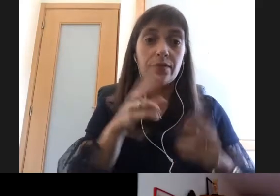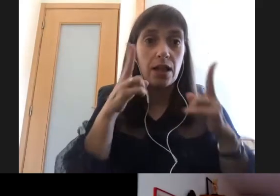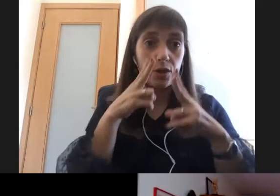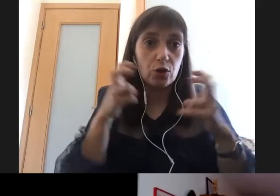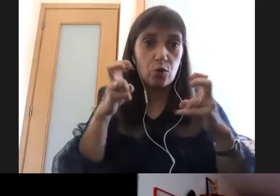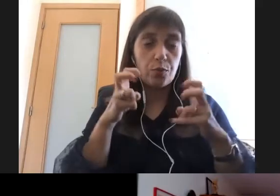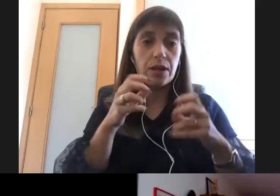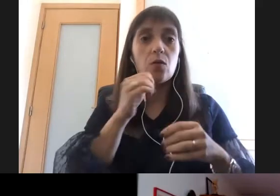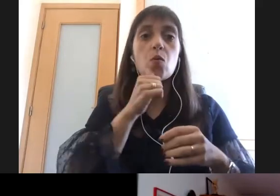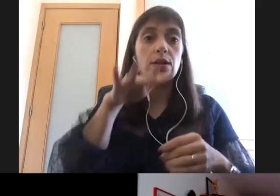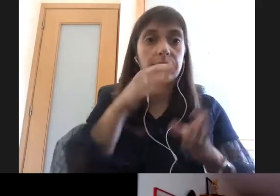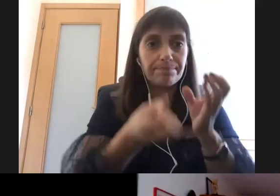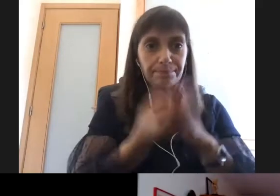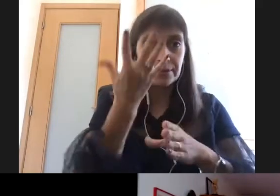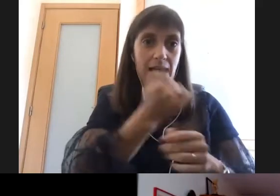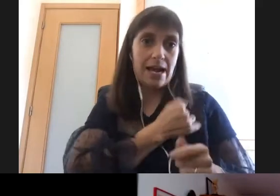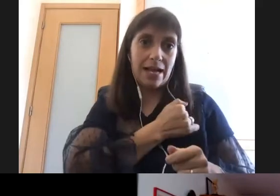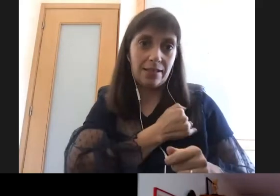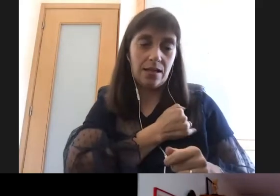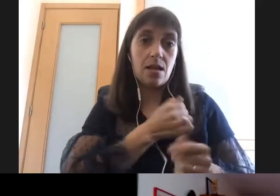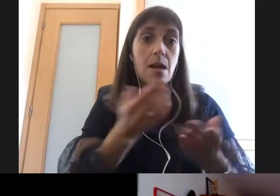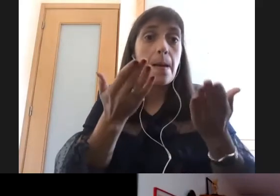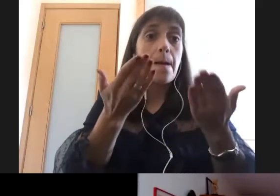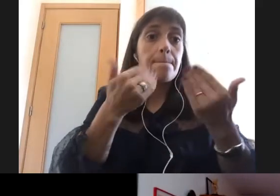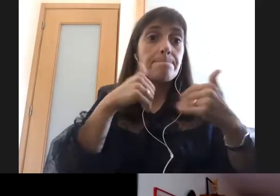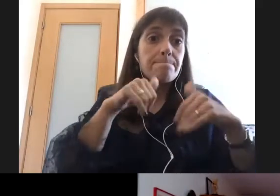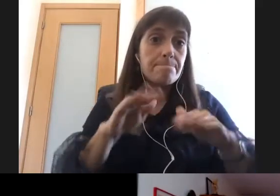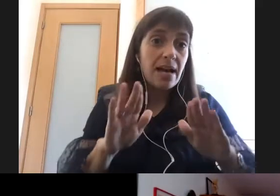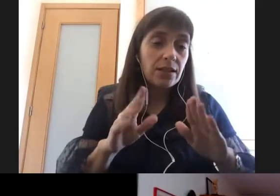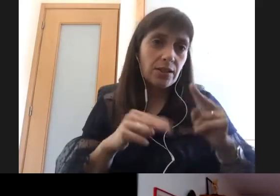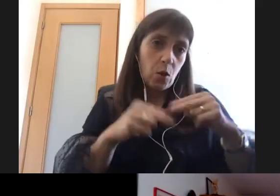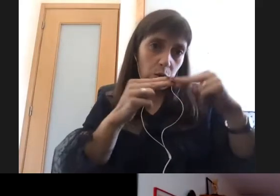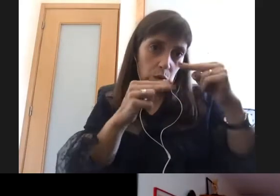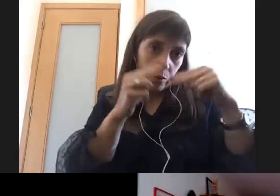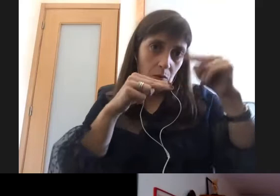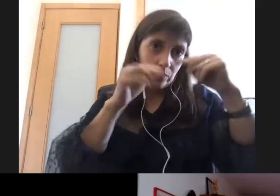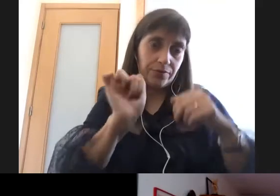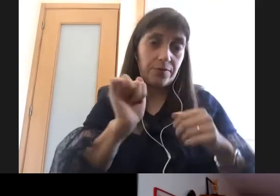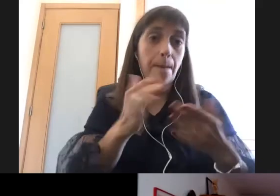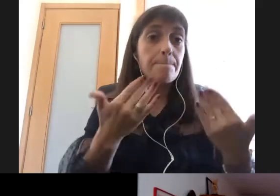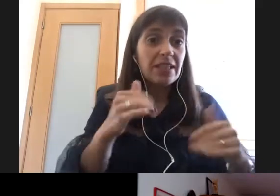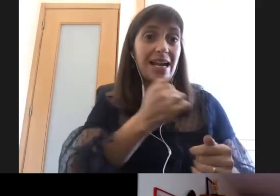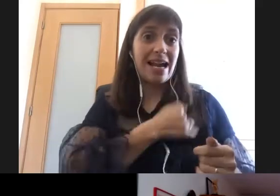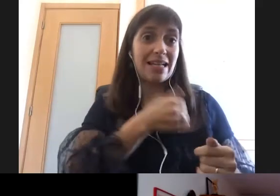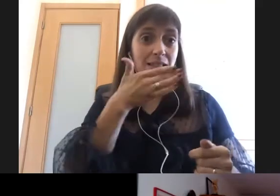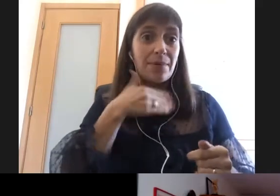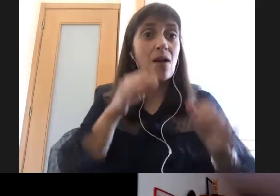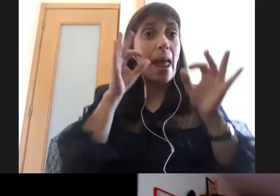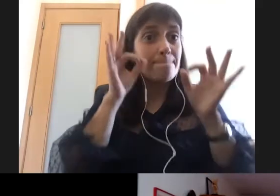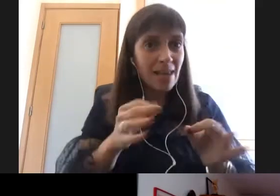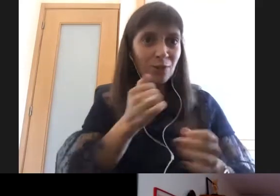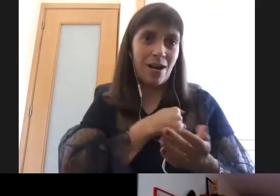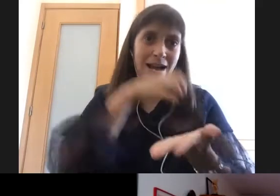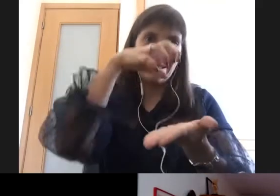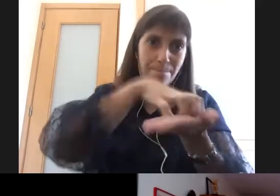fundações da casa. Mas, enfim, a Casa de Branco era uma casa específica.